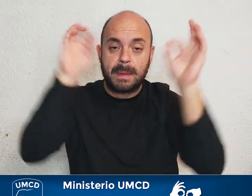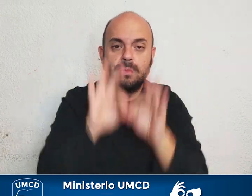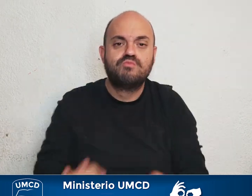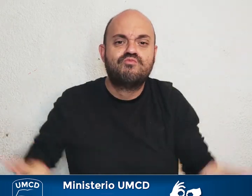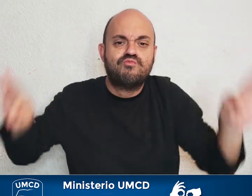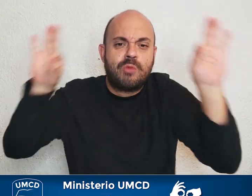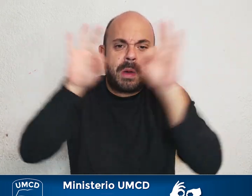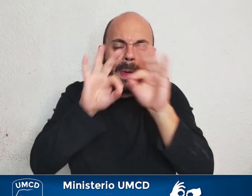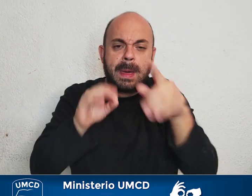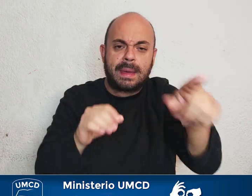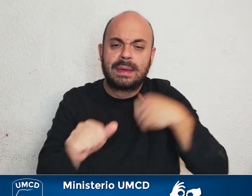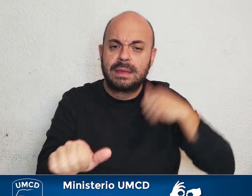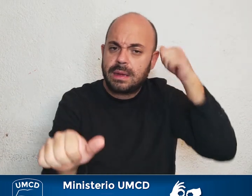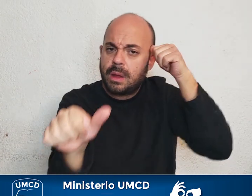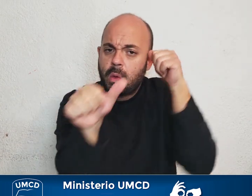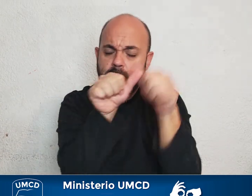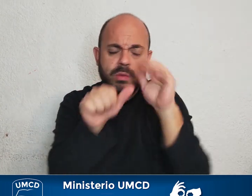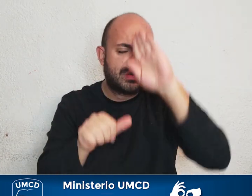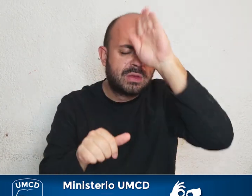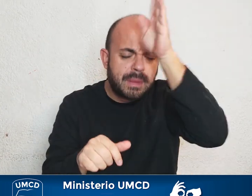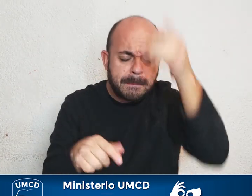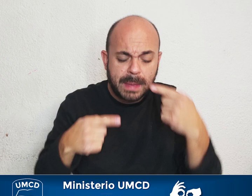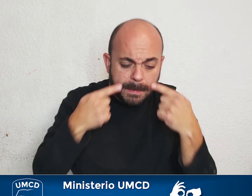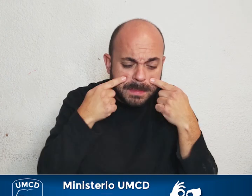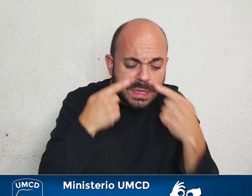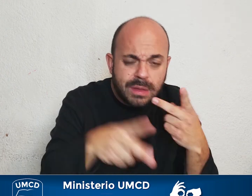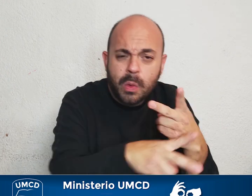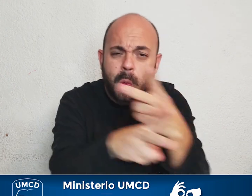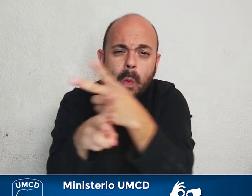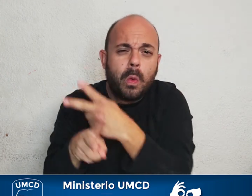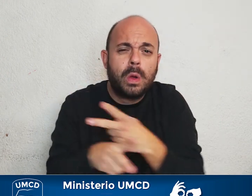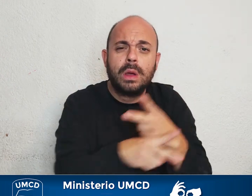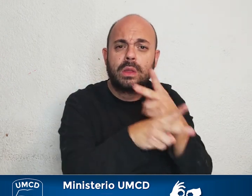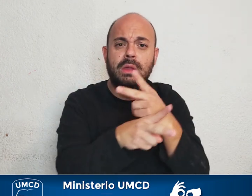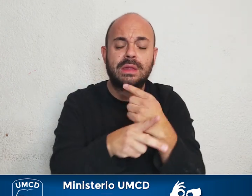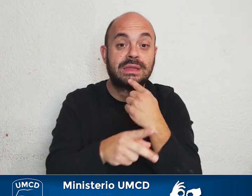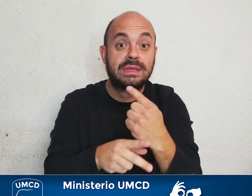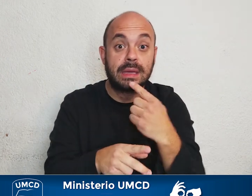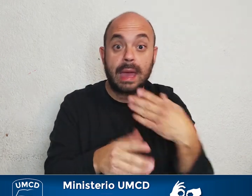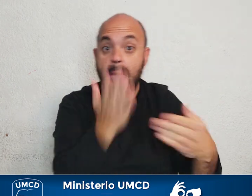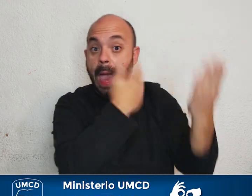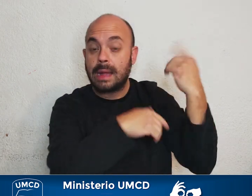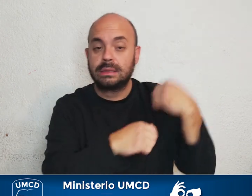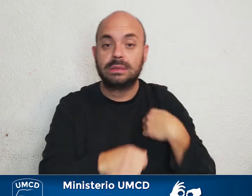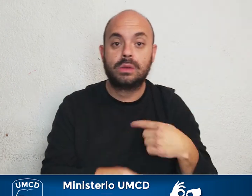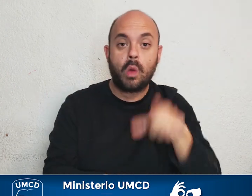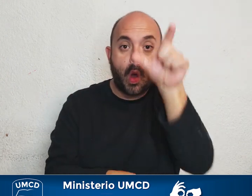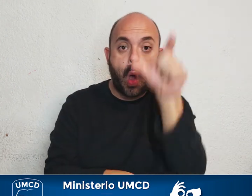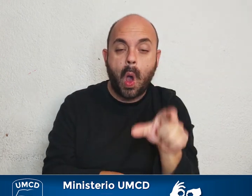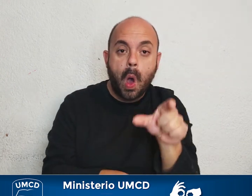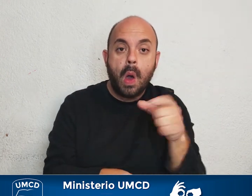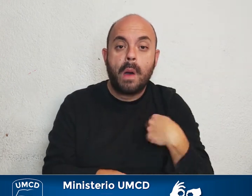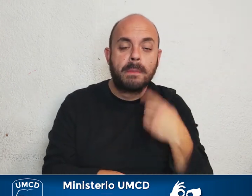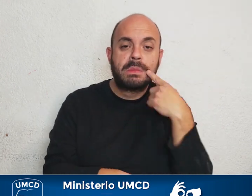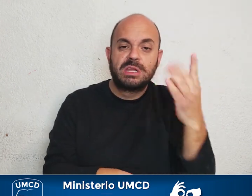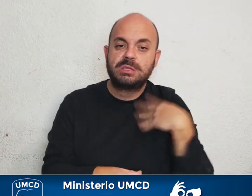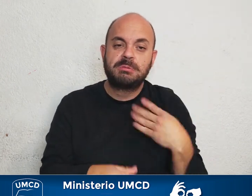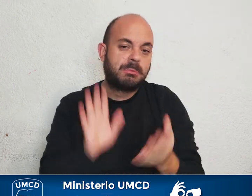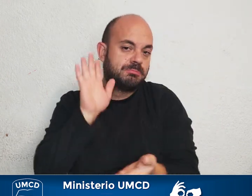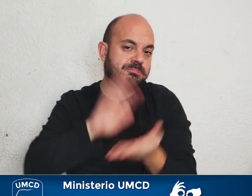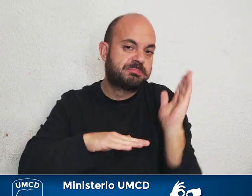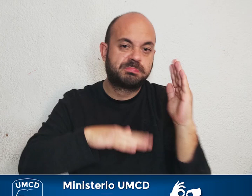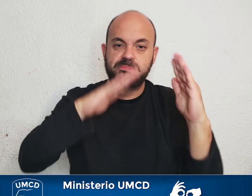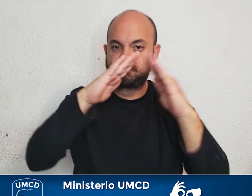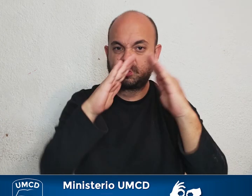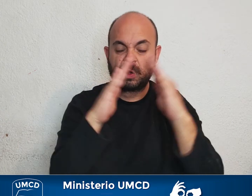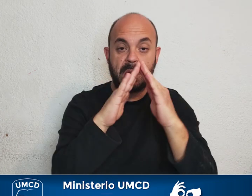lleva a los discípulos a recordar que debemos de estar velando. Él les dice que había un hombre que se va de lejos, dejando